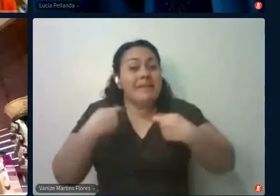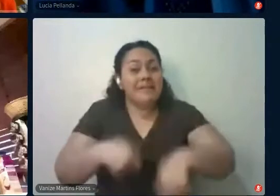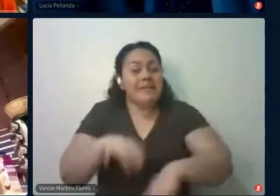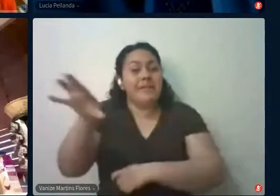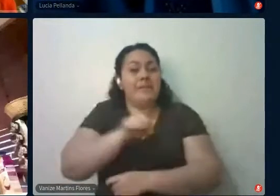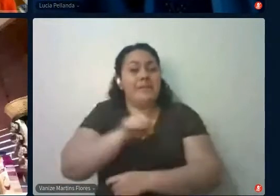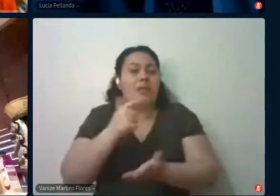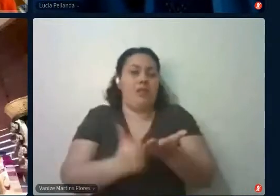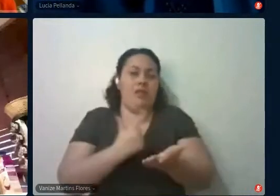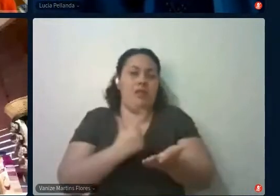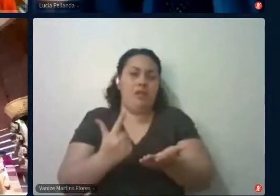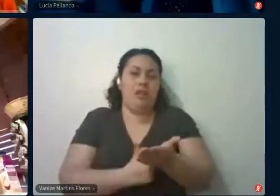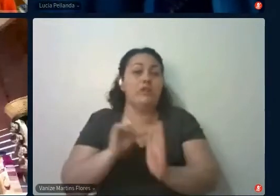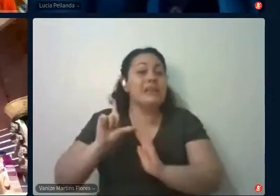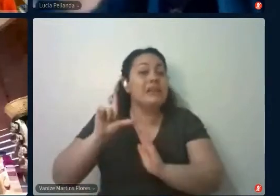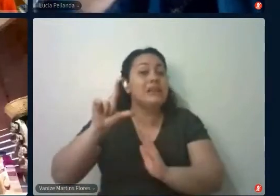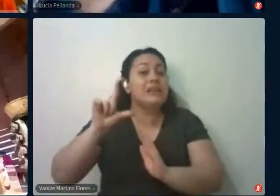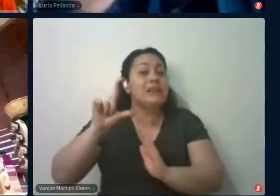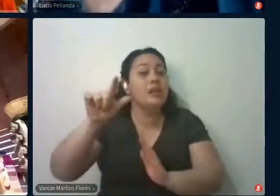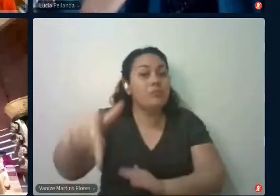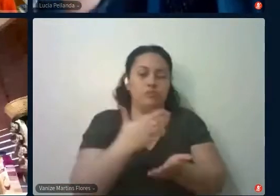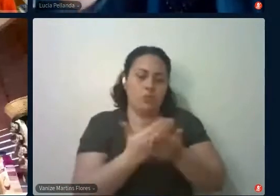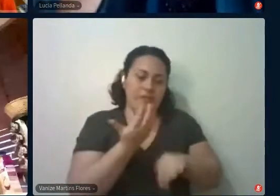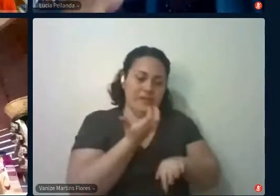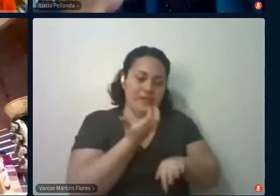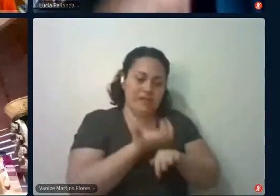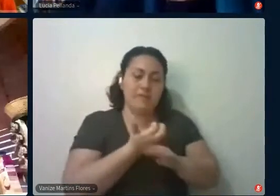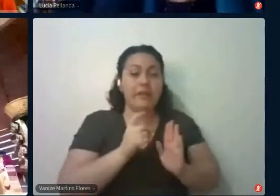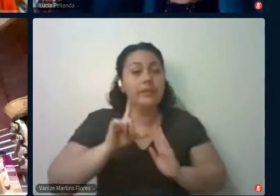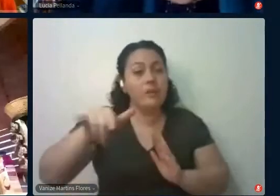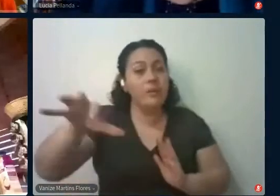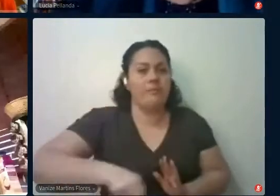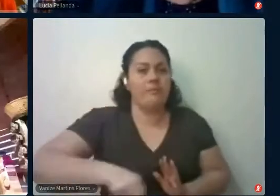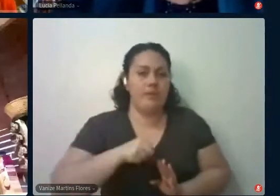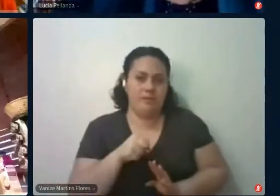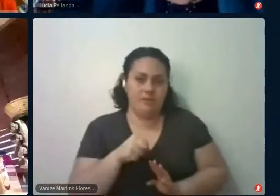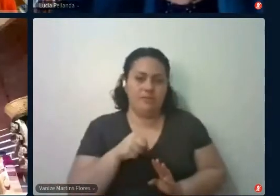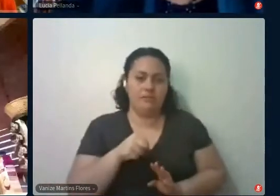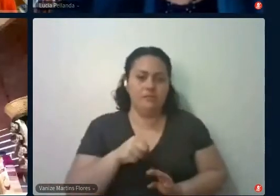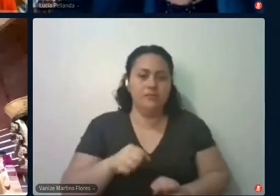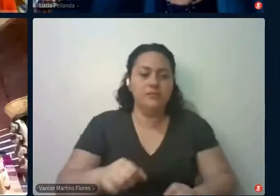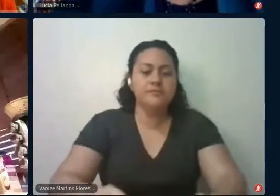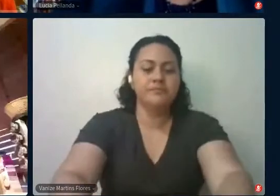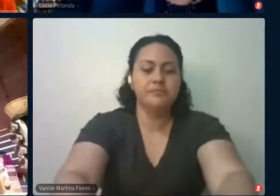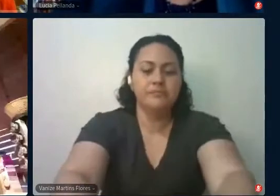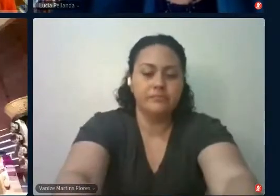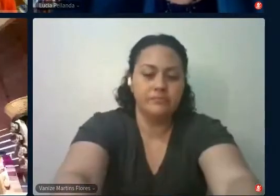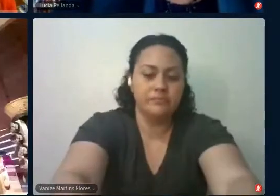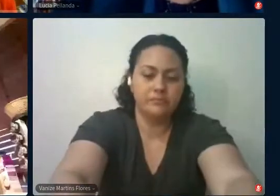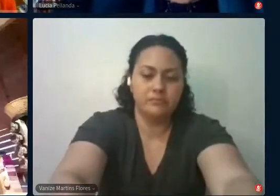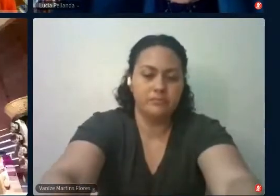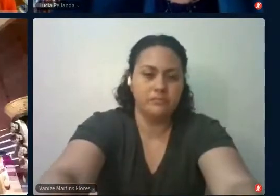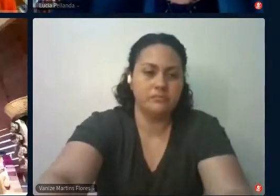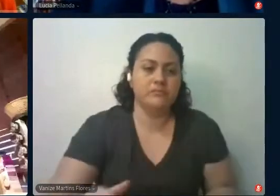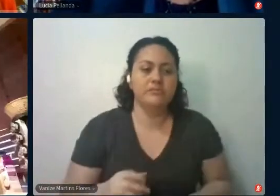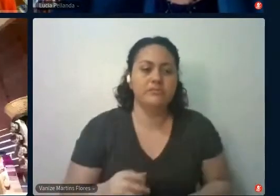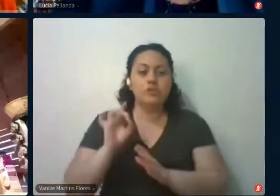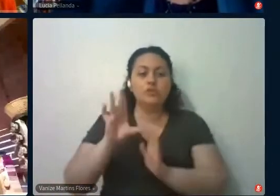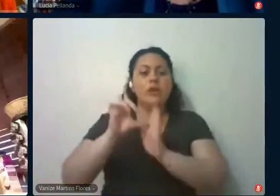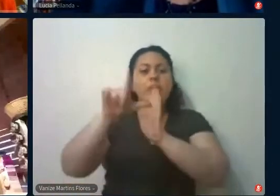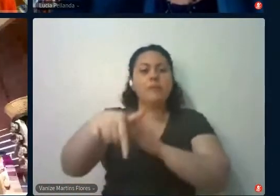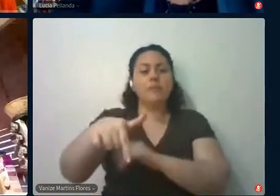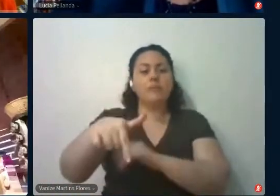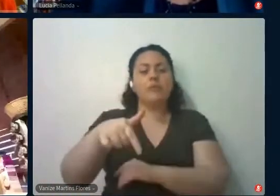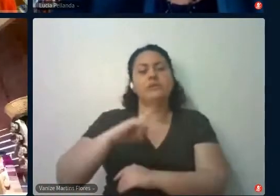que as disciplinas iniciarem, como a Lúcia já botou ali, a ideia é que só depois que acabe a bandeira vermelha, né? E vai ser para